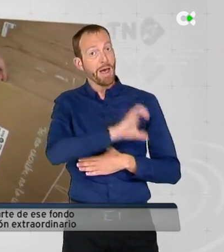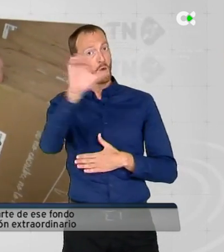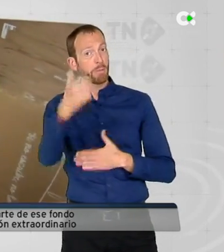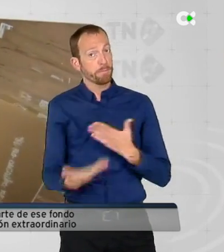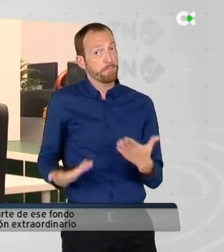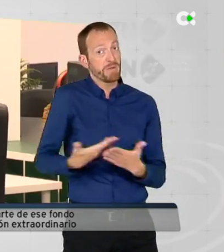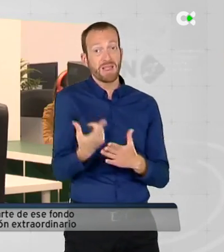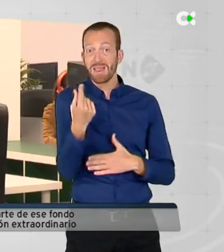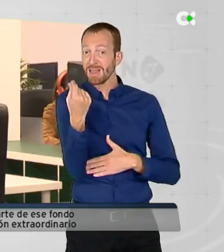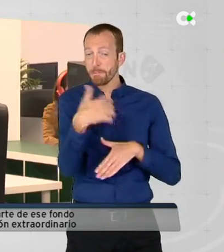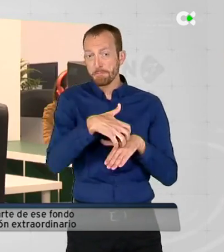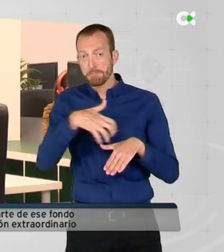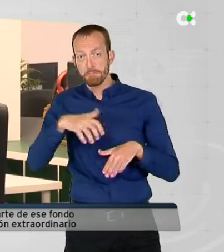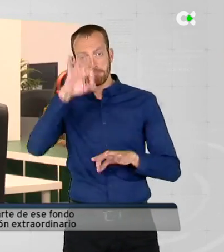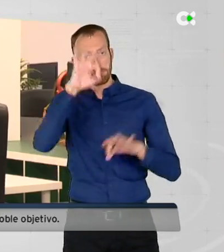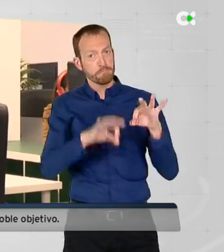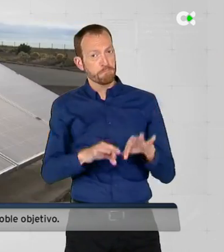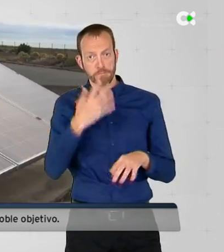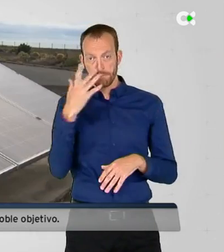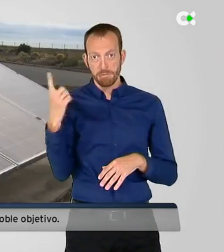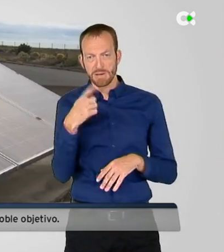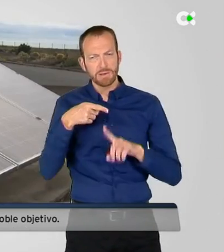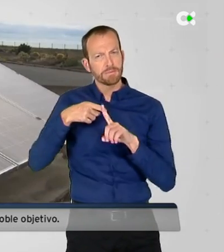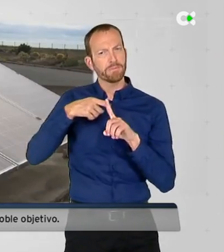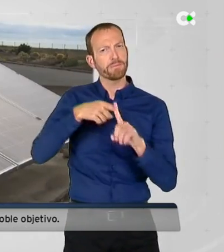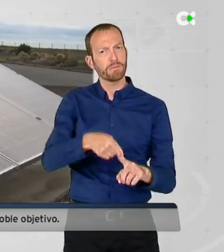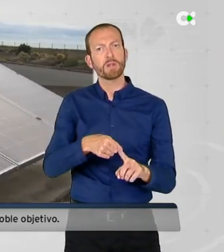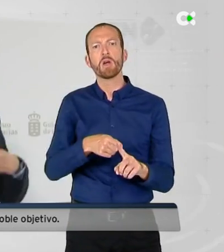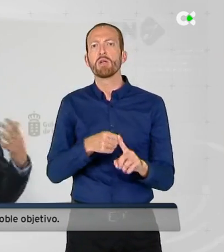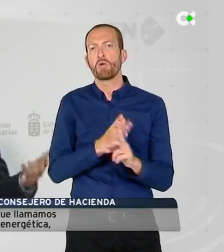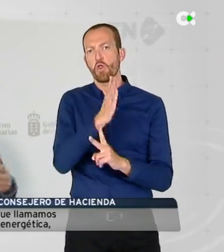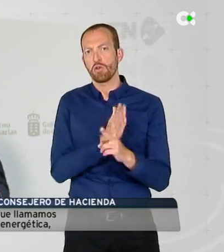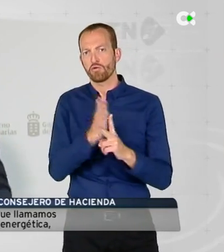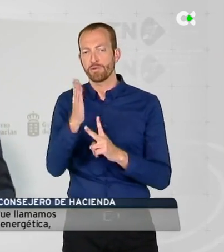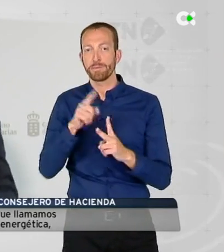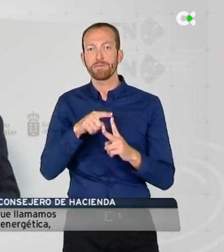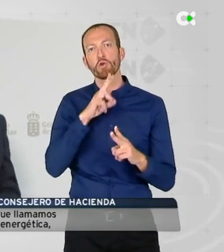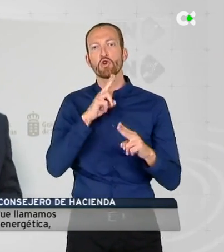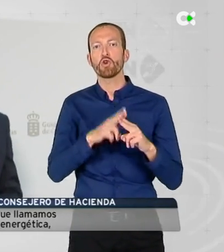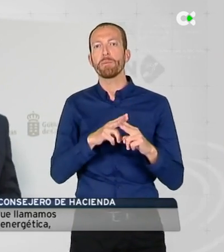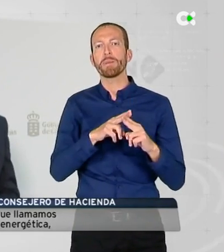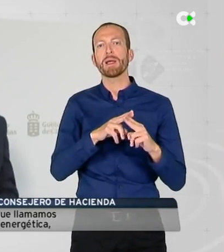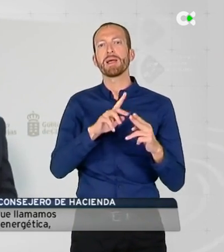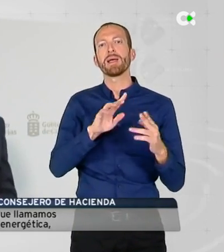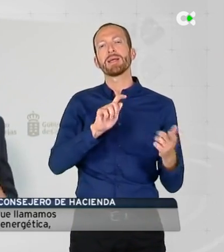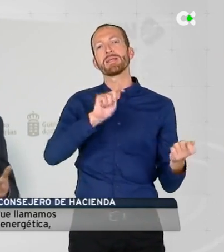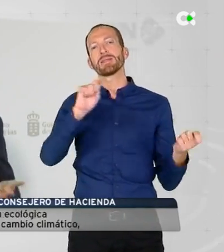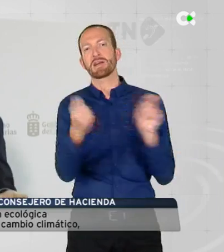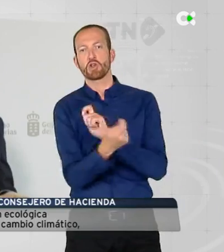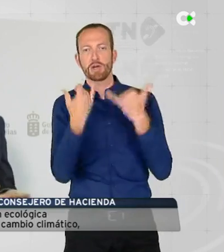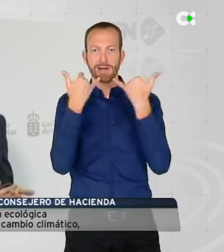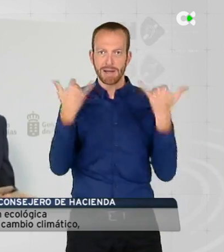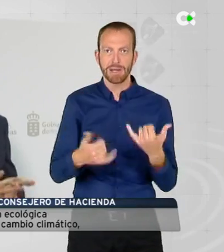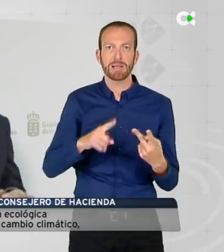mayor parte de ese fondo de reconstrucción extraordinario persiga un doble objetivo. Todo esto que llamamos transición energética,